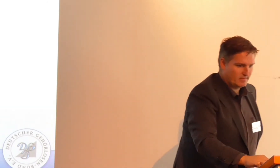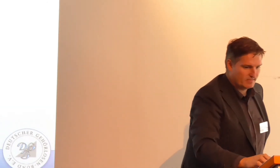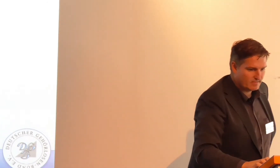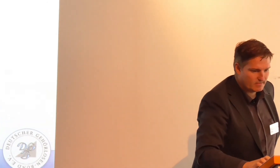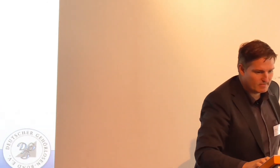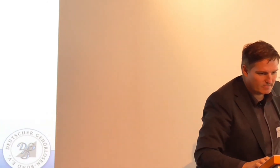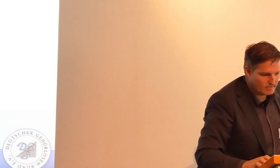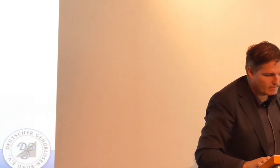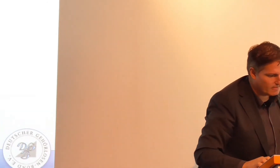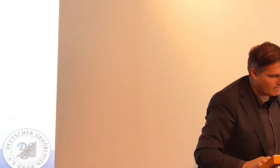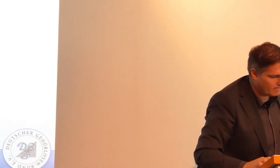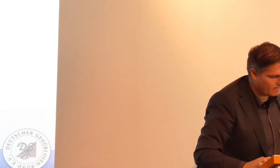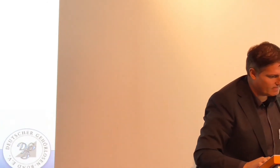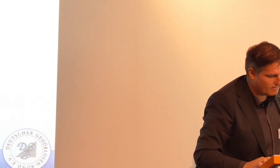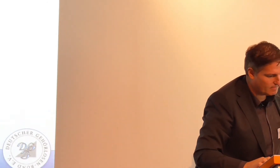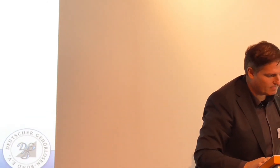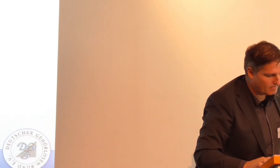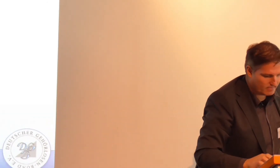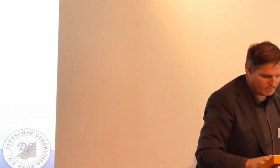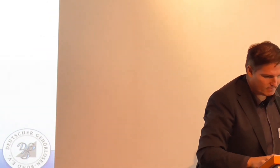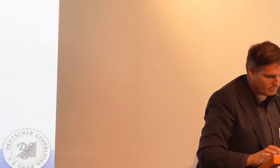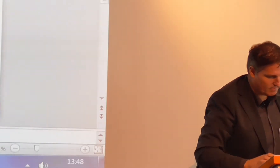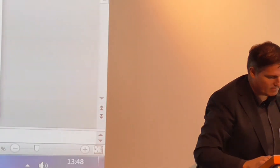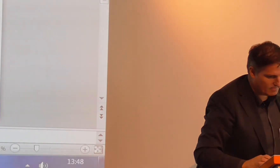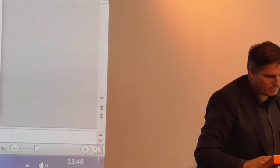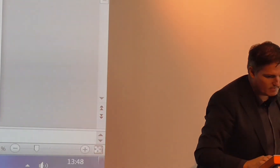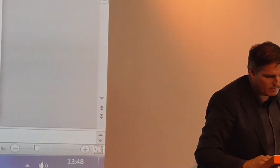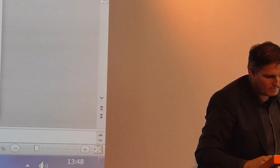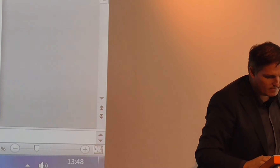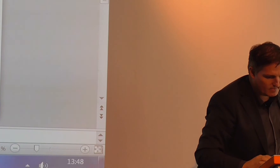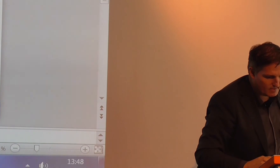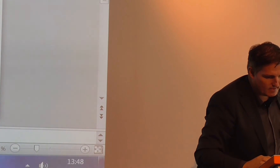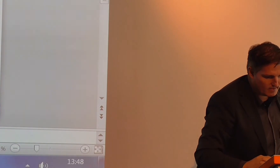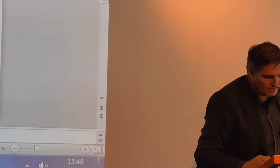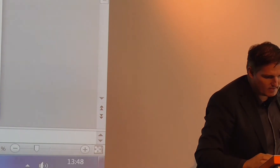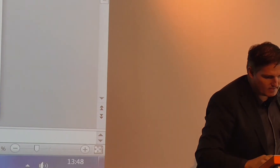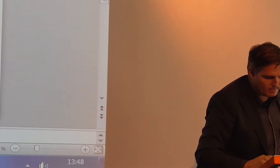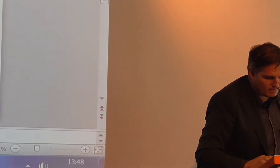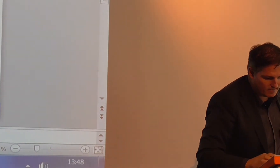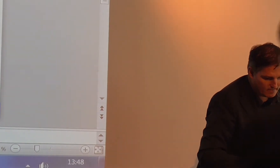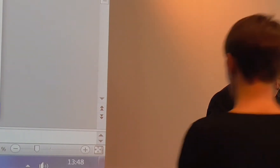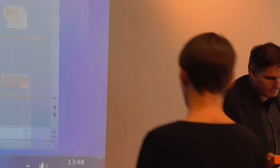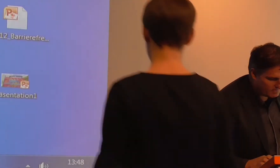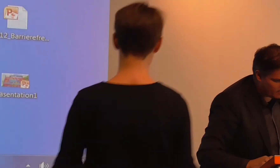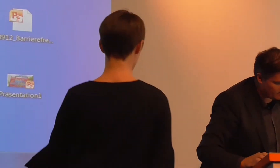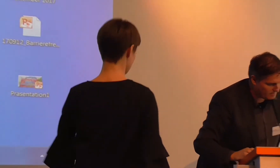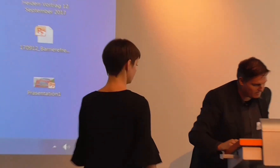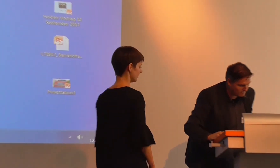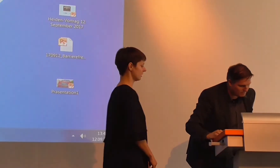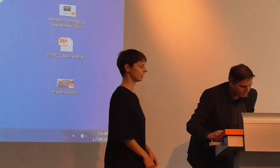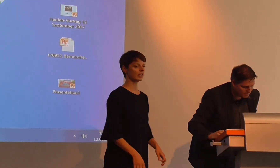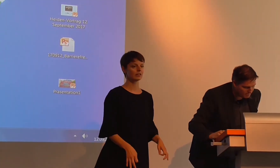nicht und die Abstimmung alle in Mainz. Von daher, ich meine es wirklich so als diesen Messer. Ich danke mich erstmal